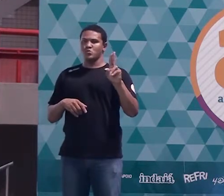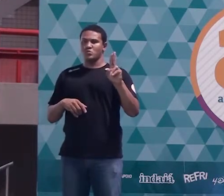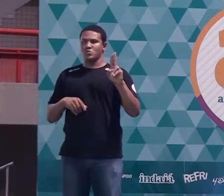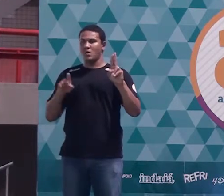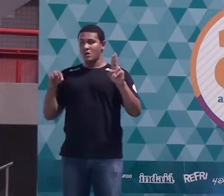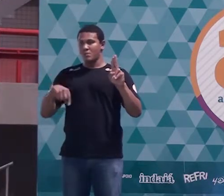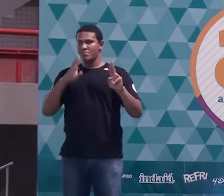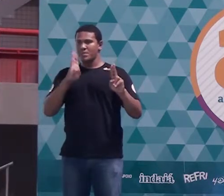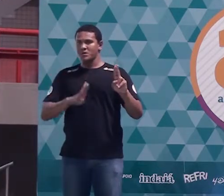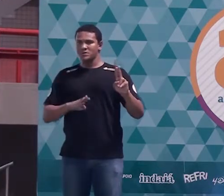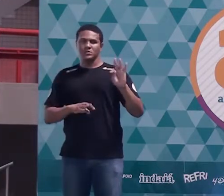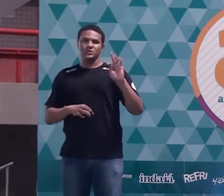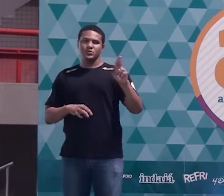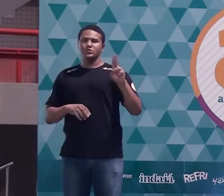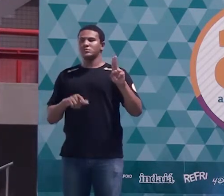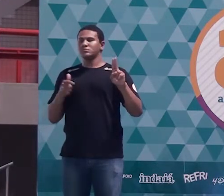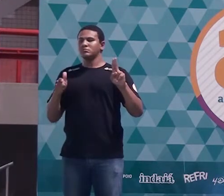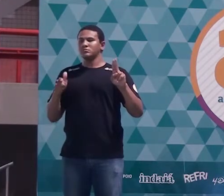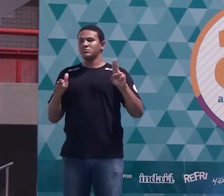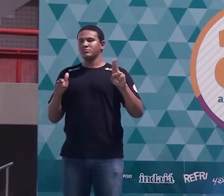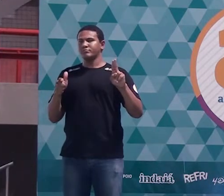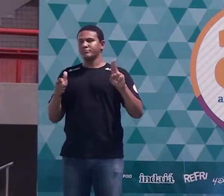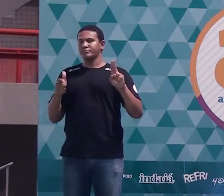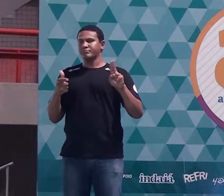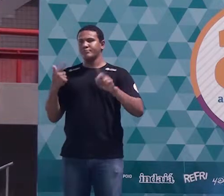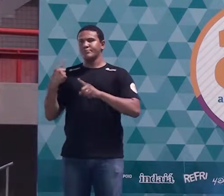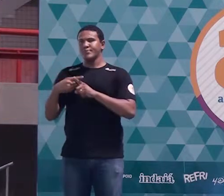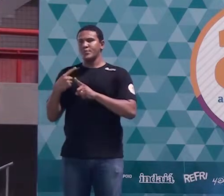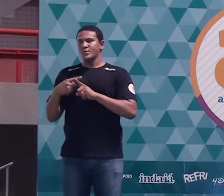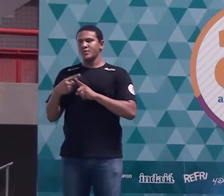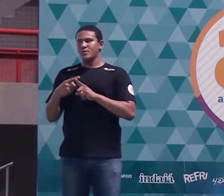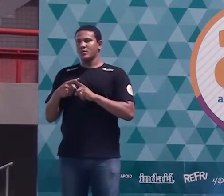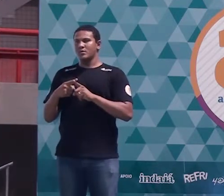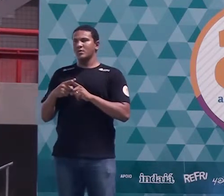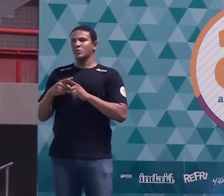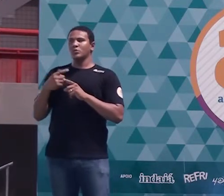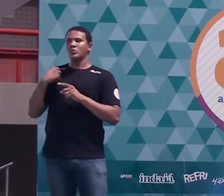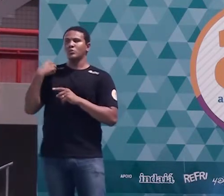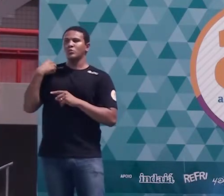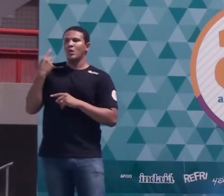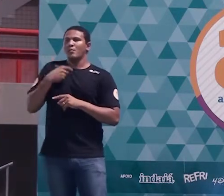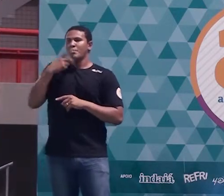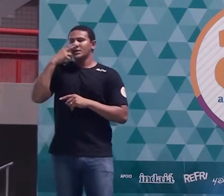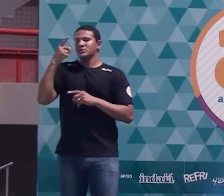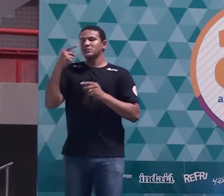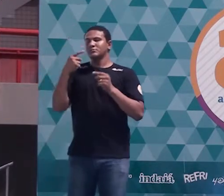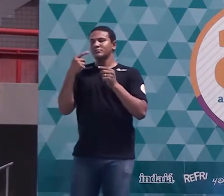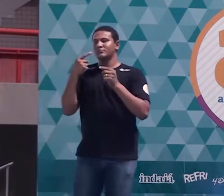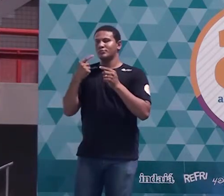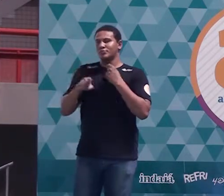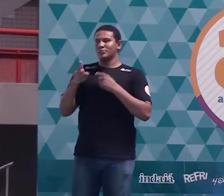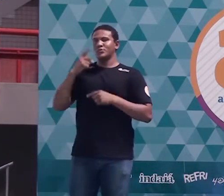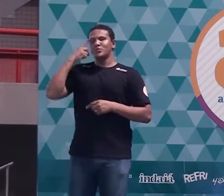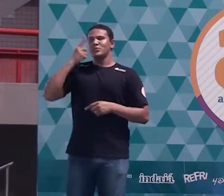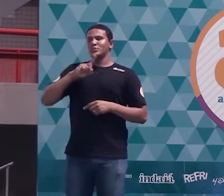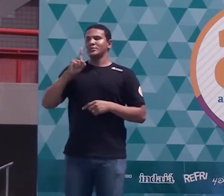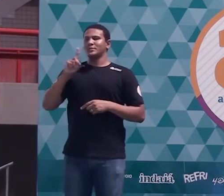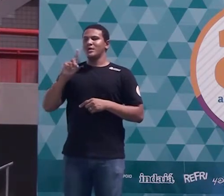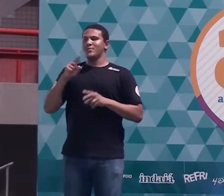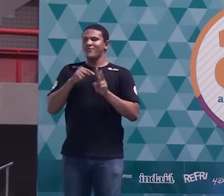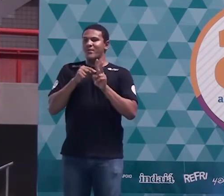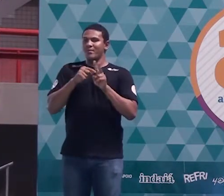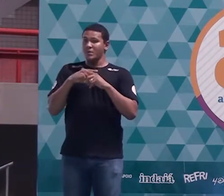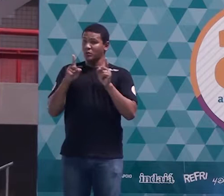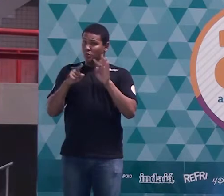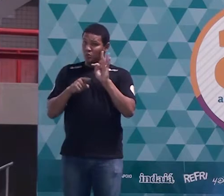as pessoas por tu, porque a gente não sabe conjugar o verbo. Se soubesse, usava. Mas o tu é